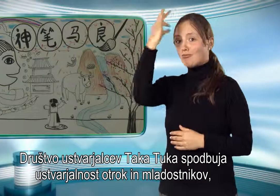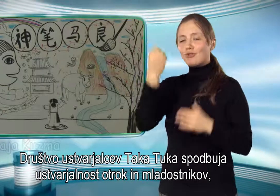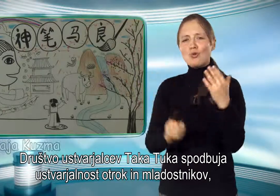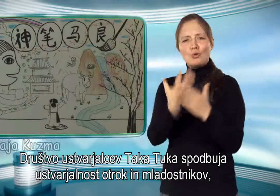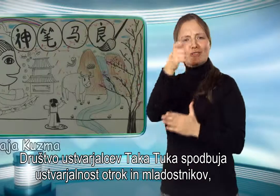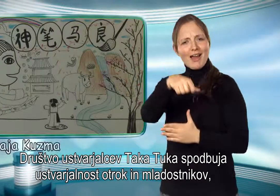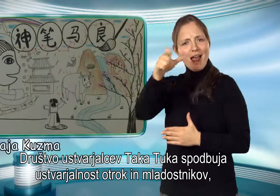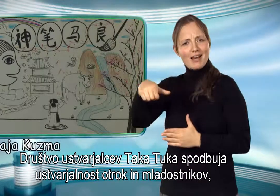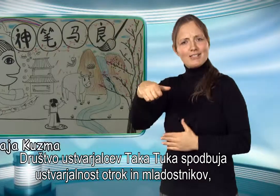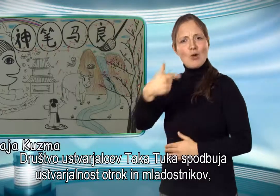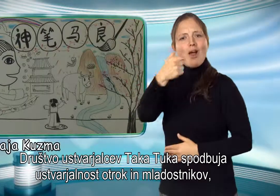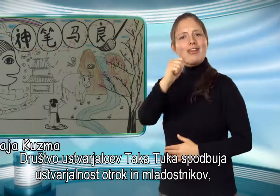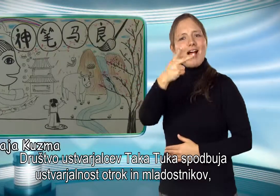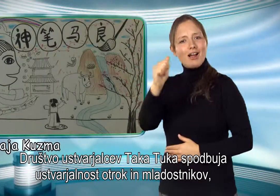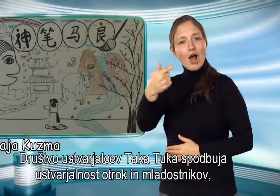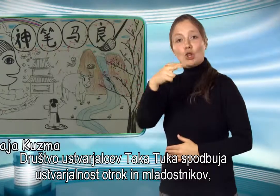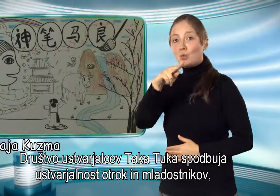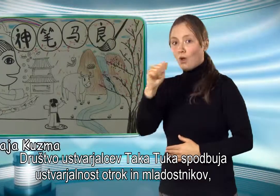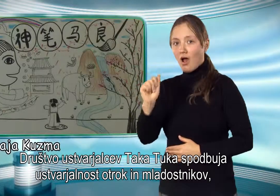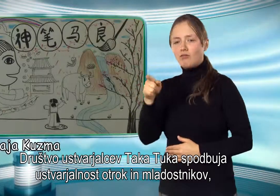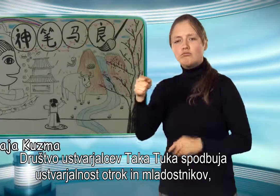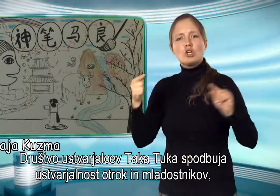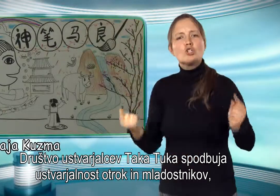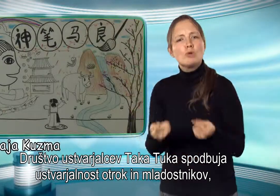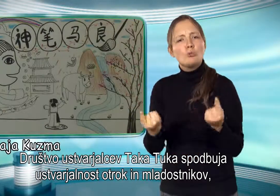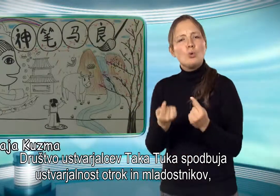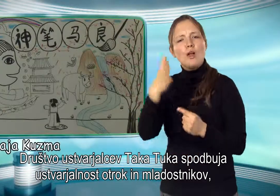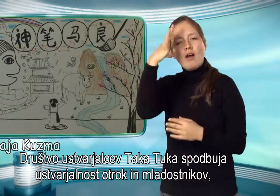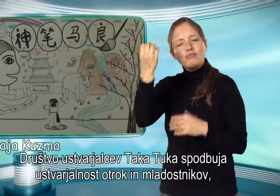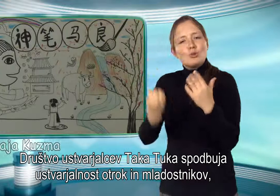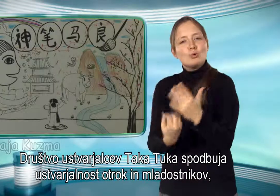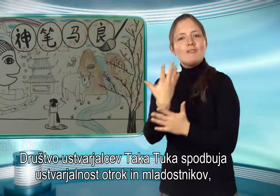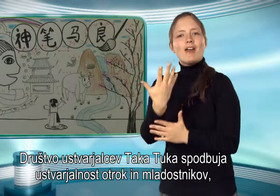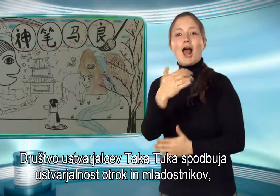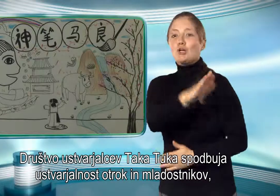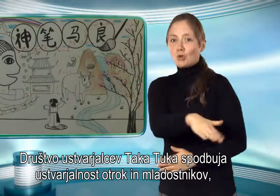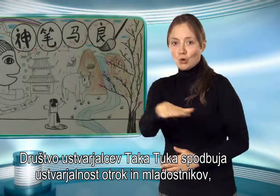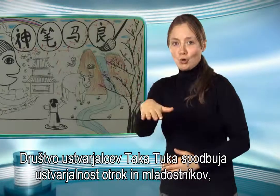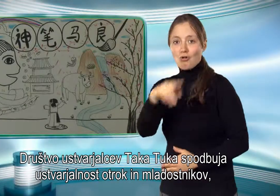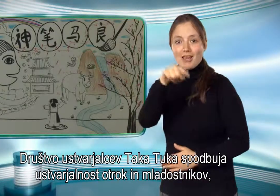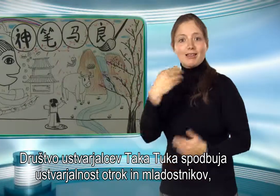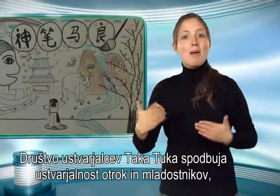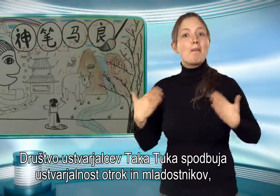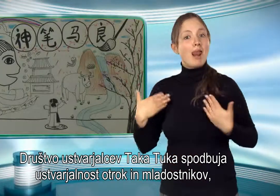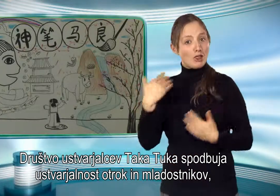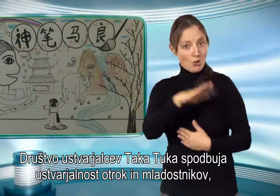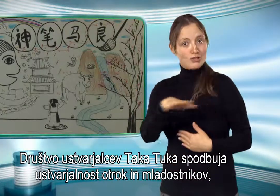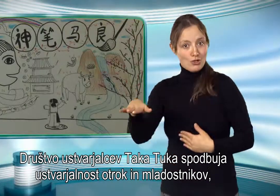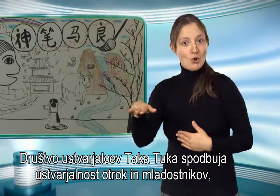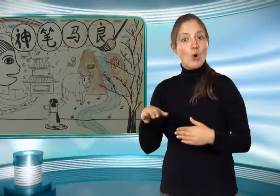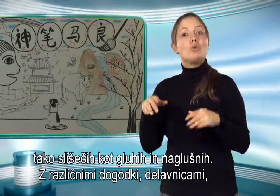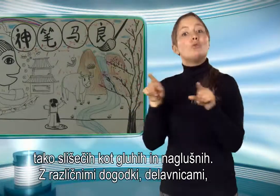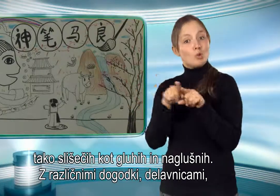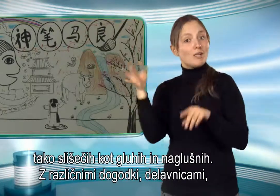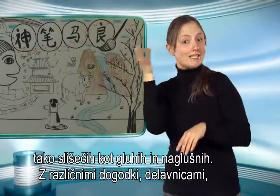Društvo ustvarjalcev Taka Tuka spodbuja ustvarjalnost otrok in mladostnikov, tako slišečih kot gluhih in